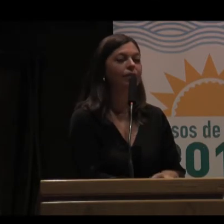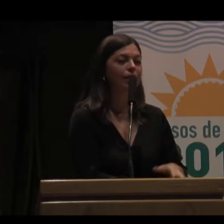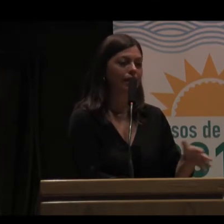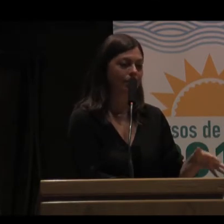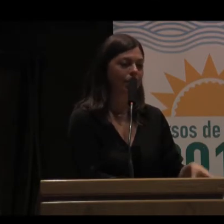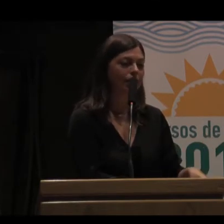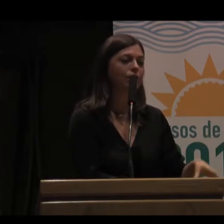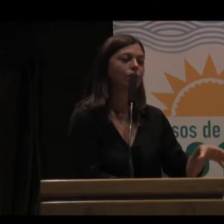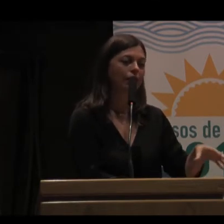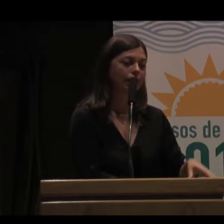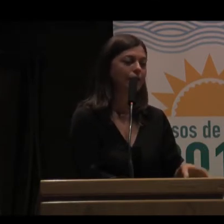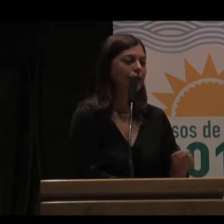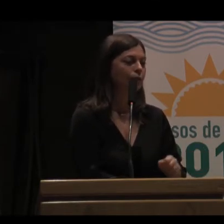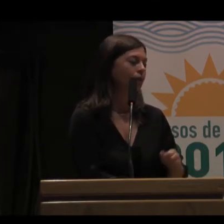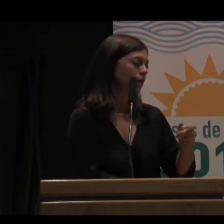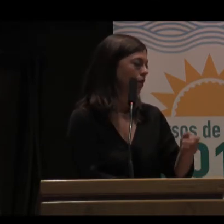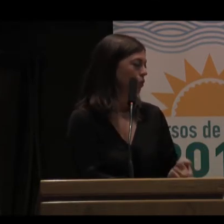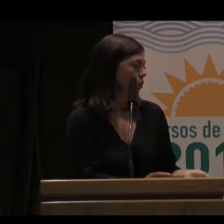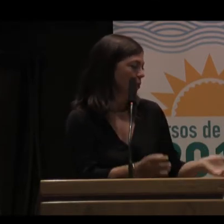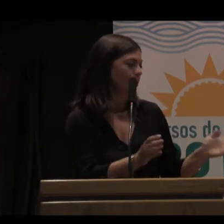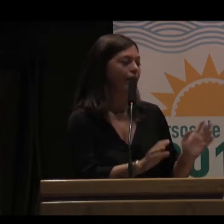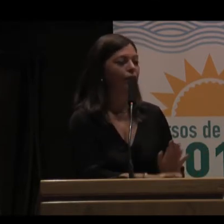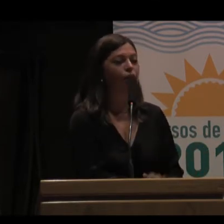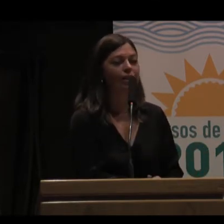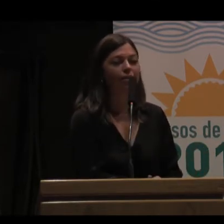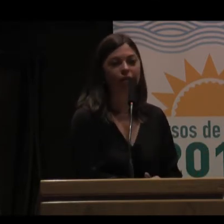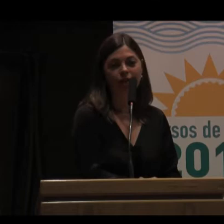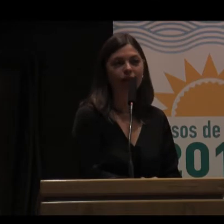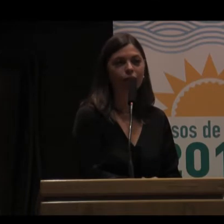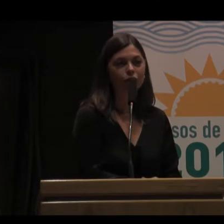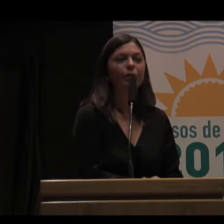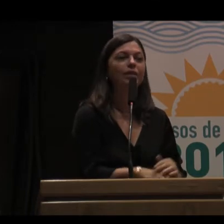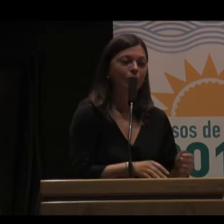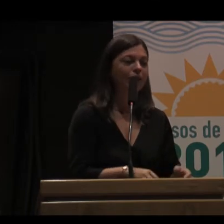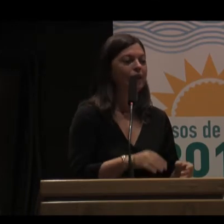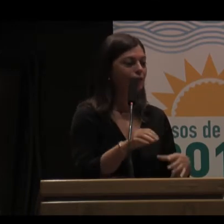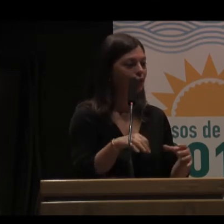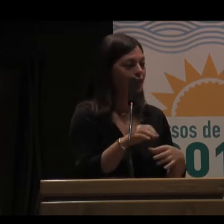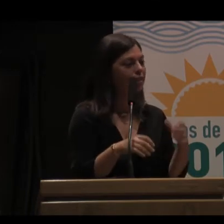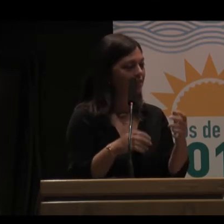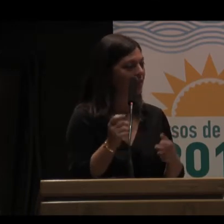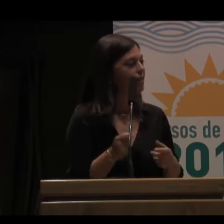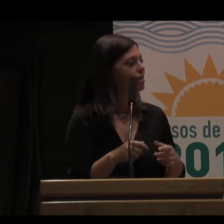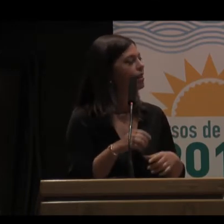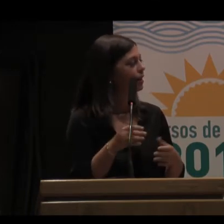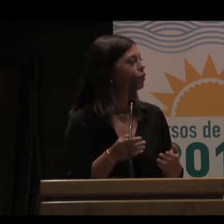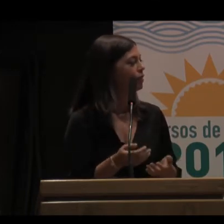actividad que estamos haciendo, ¿qué vas a tomar? Pues yo, pues mi café con leche y mi tostada con tomate. Pues mira, café con leche se dice así,